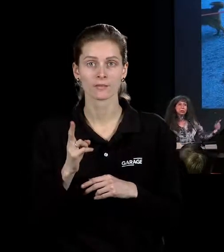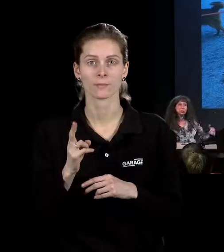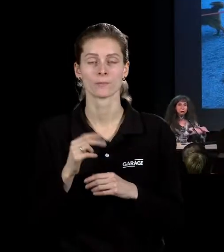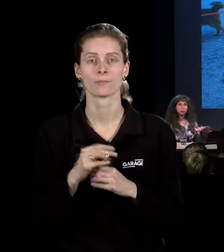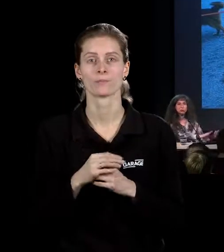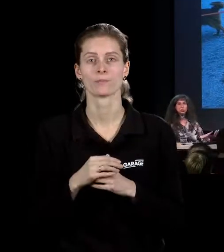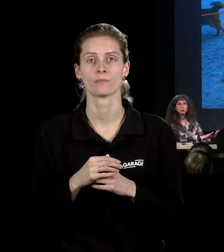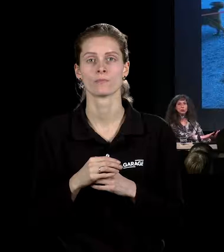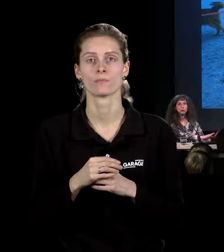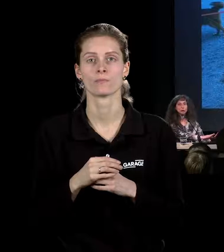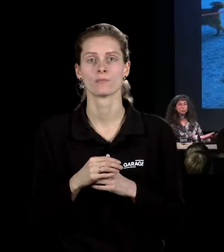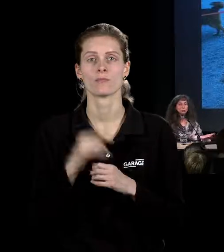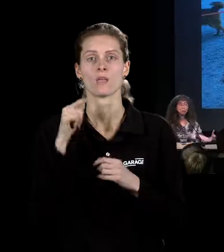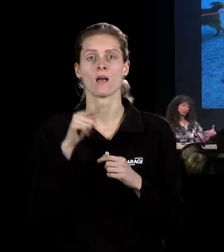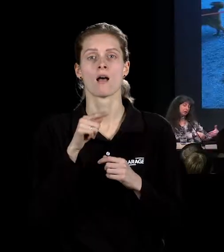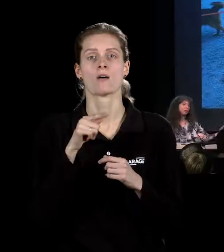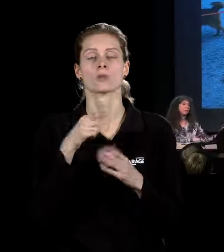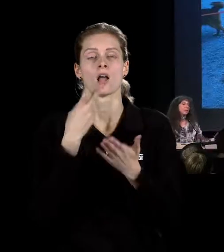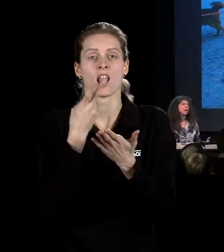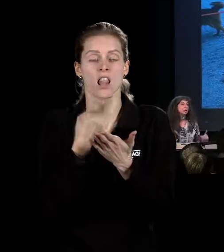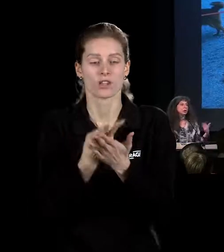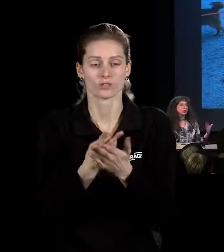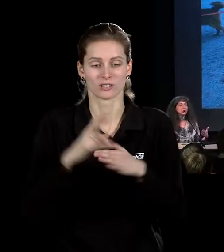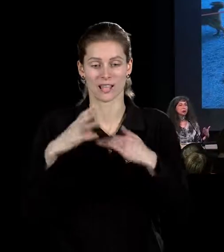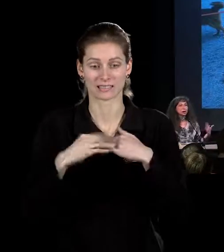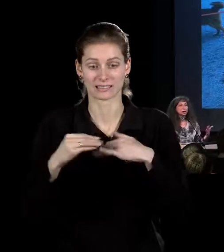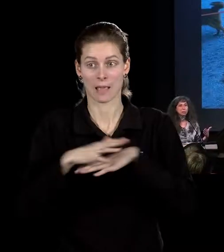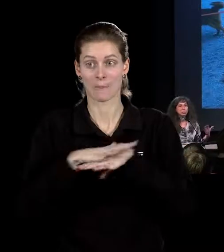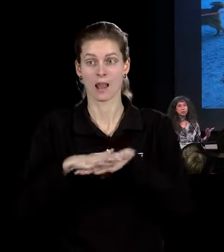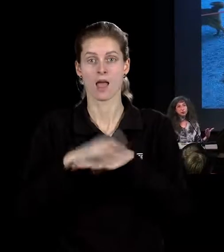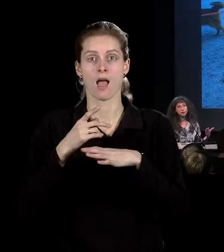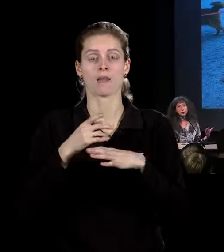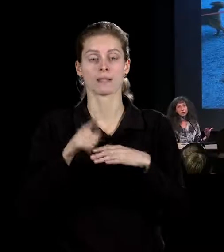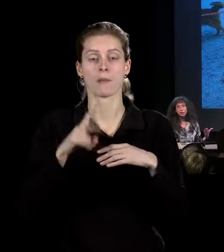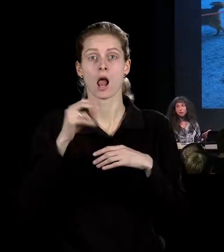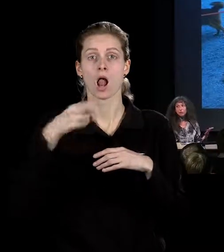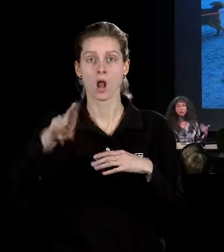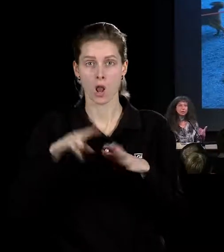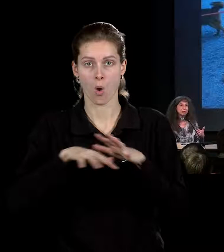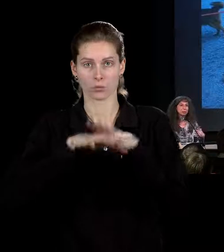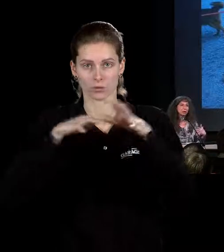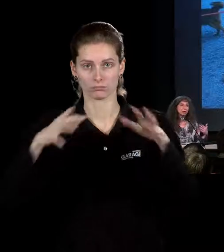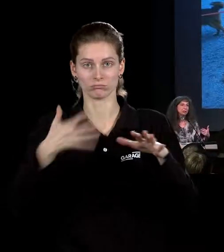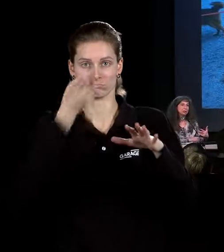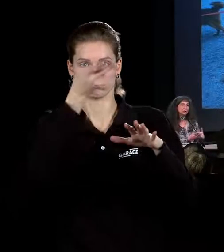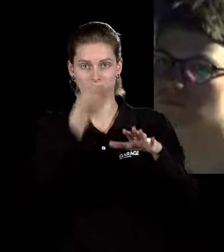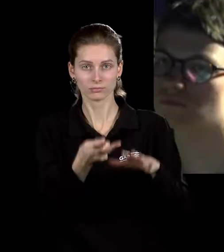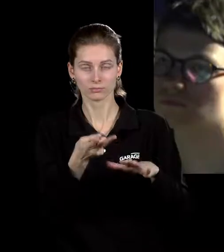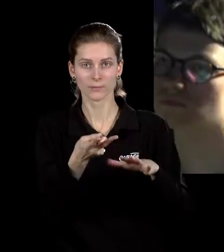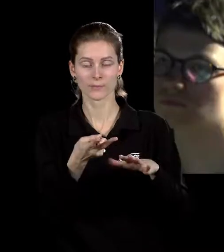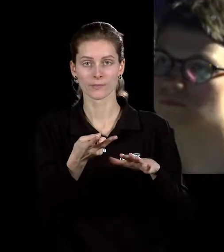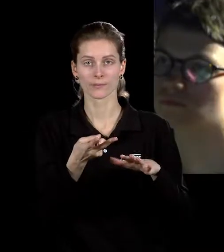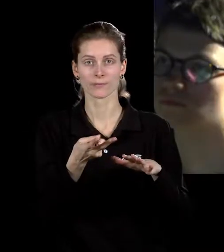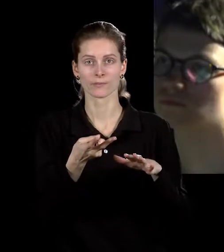Лхасе, перед Паталой, вот таким образом простираются на земле. Он лежит на глыбе льда в ожидании, и этот